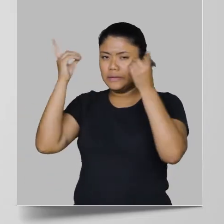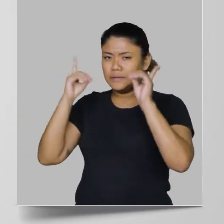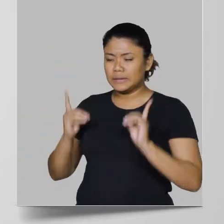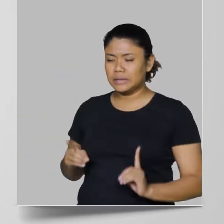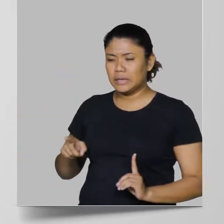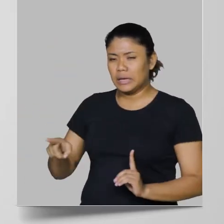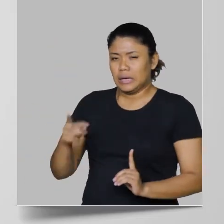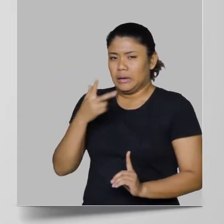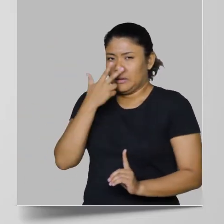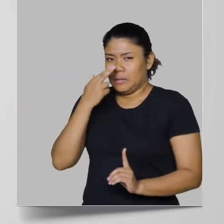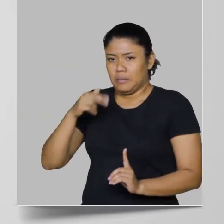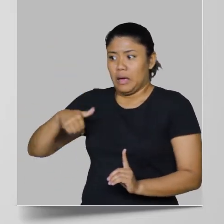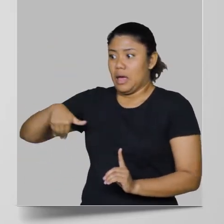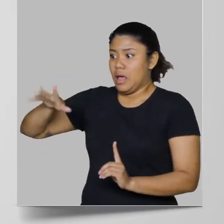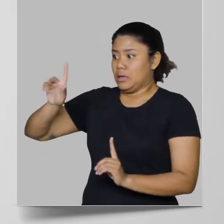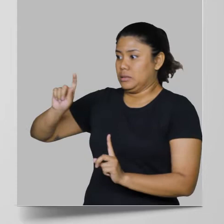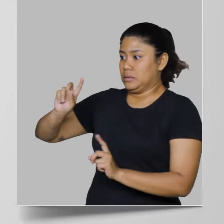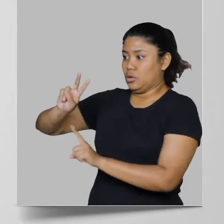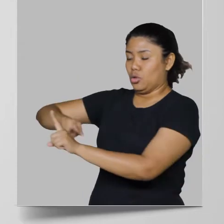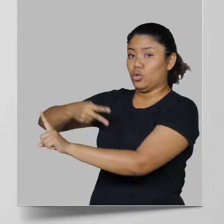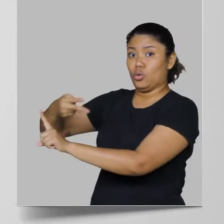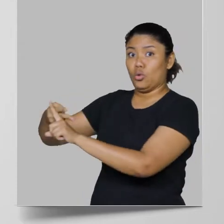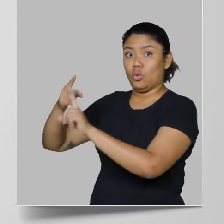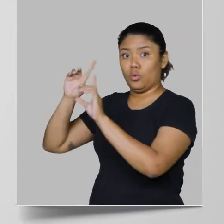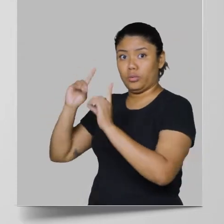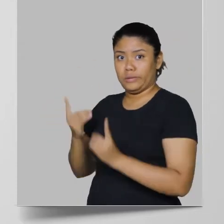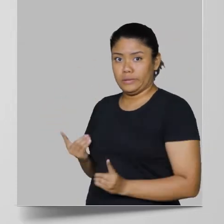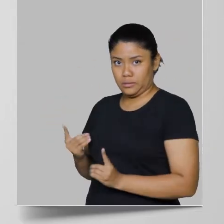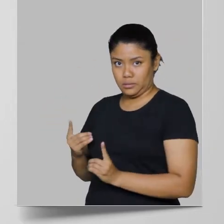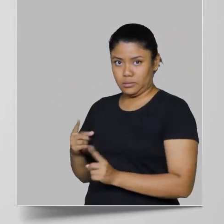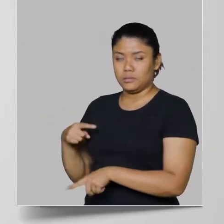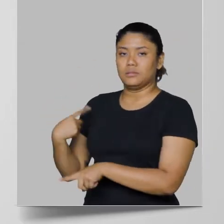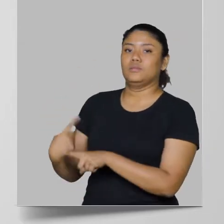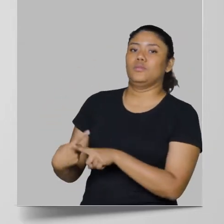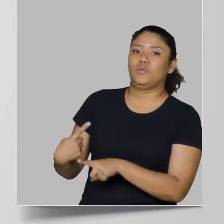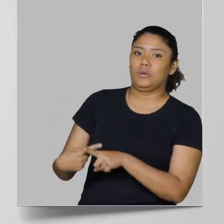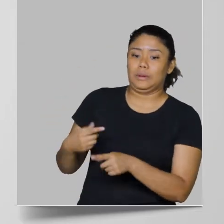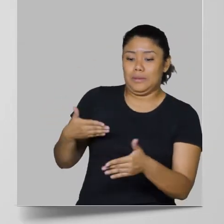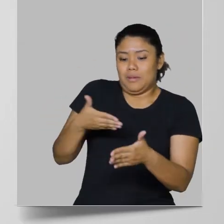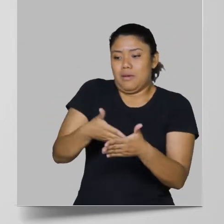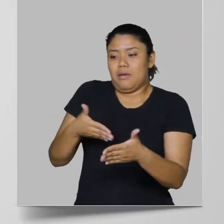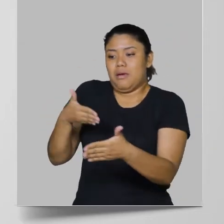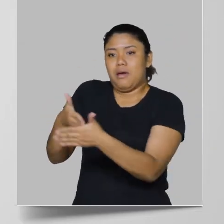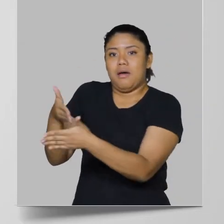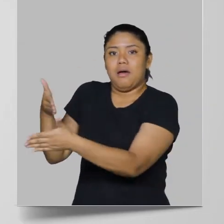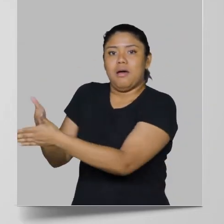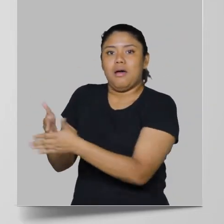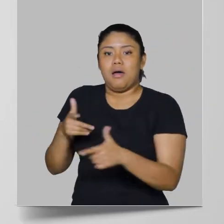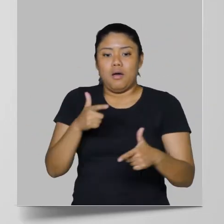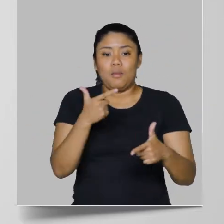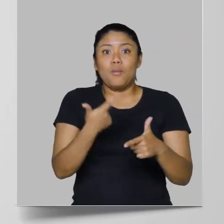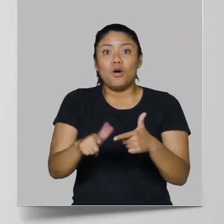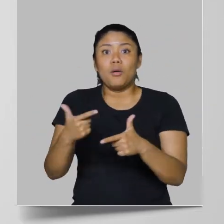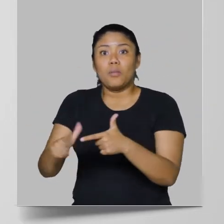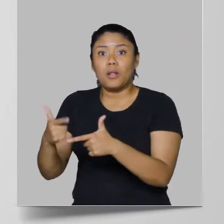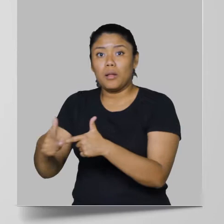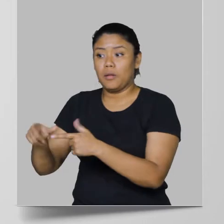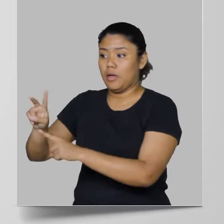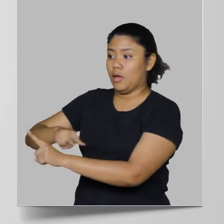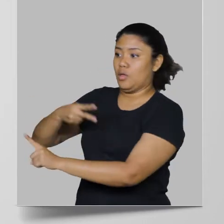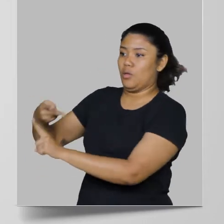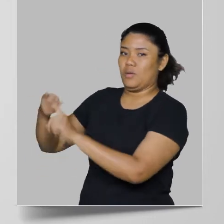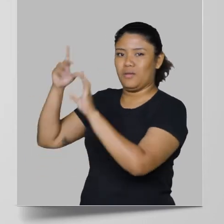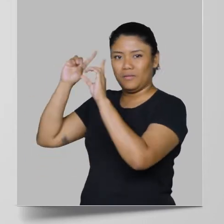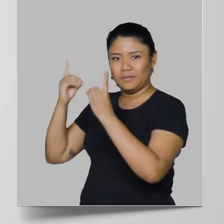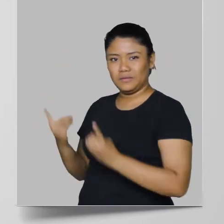assim, entre aspas, mais deficiente. Por quê? Porque as barreiras evidenciam isso. Isso acaba sendo um pouco do que eu falei. À